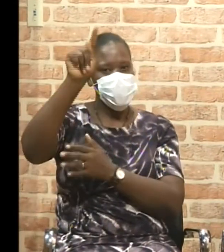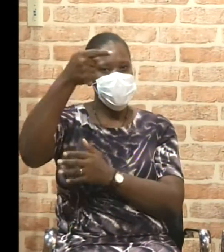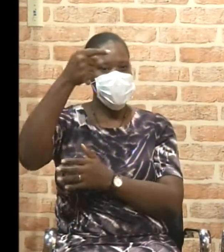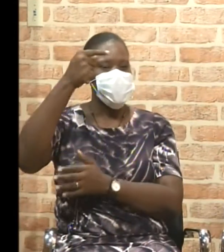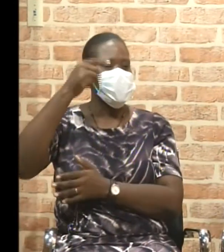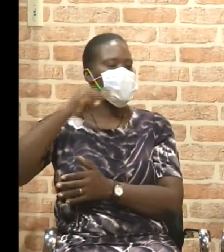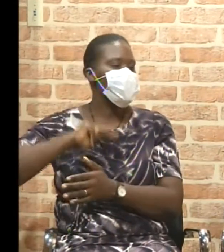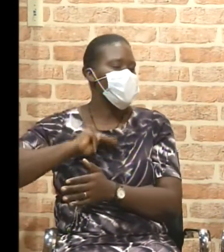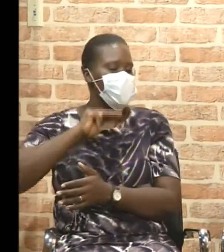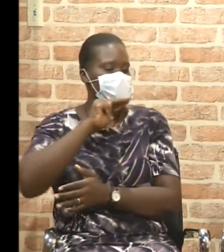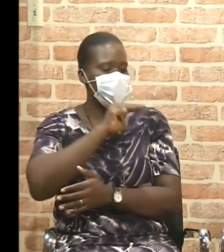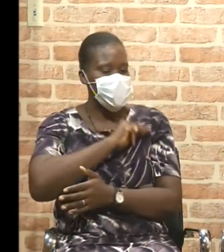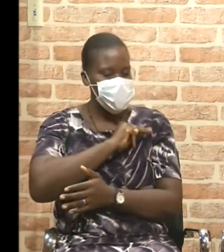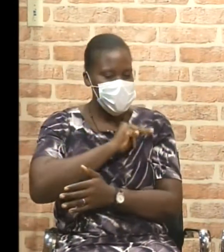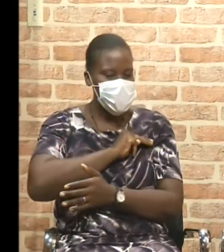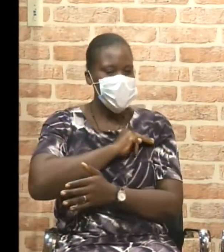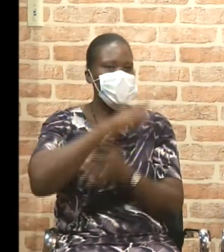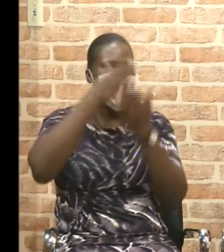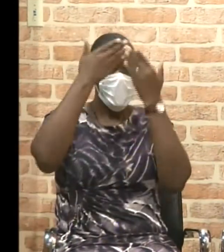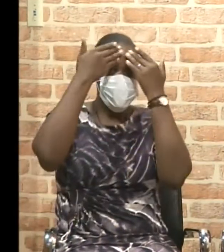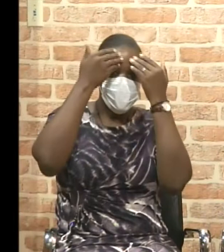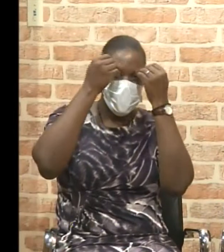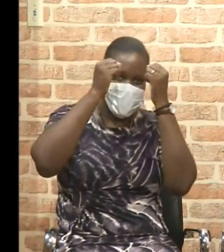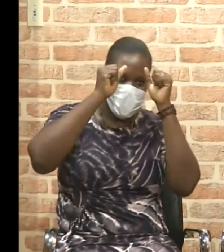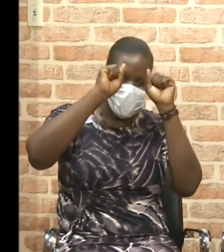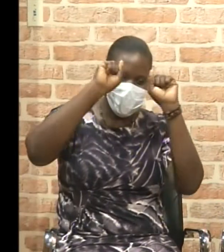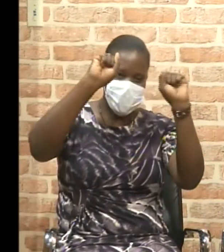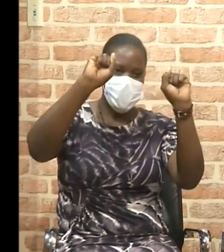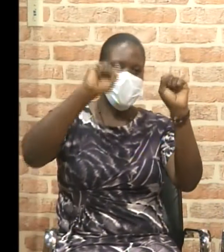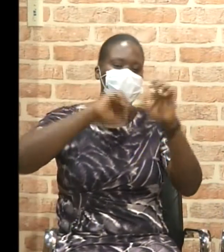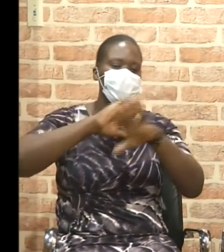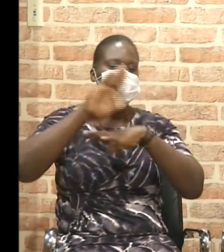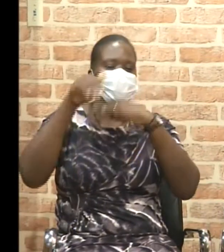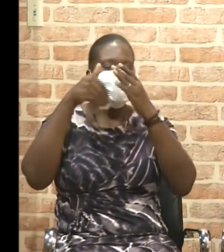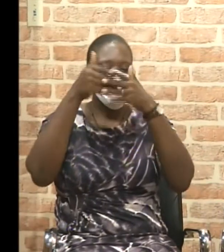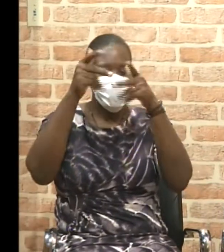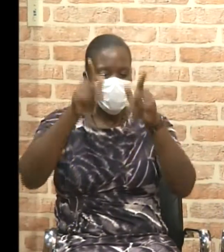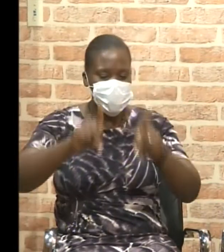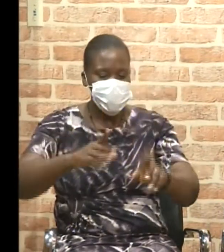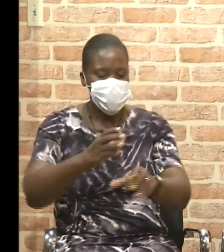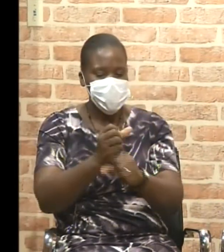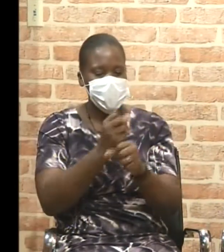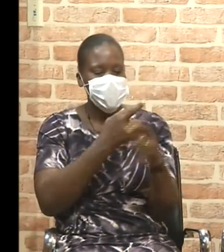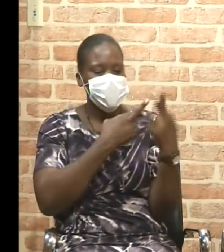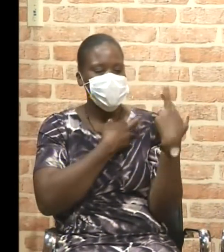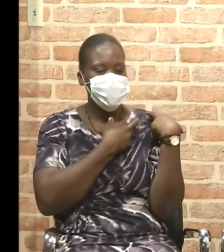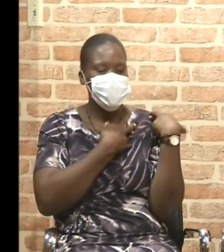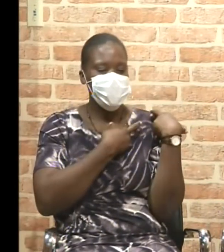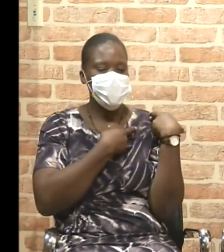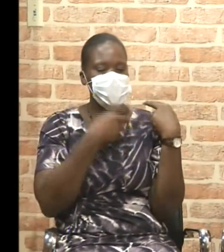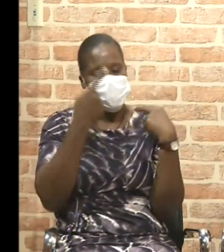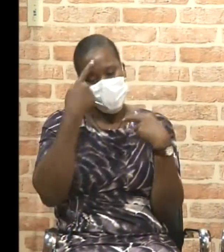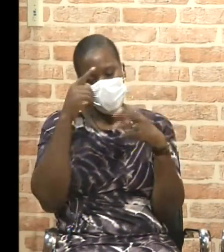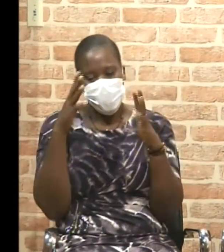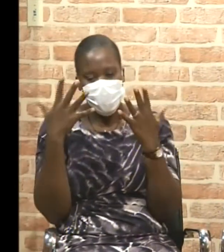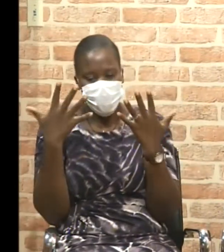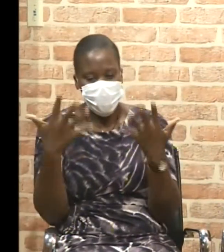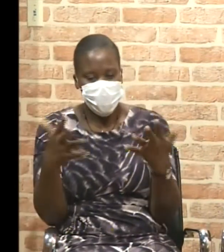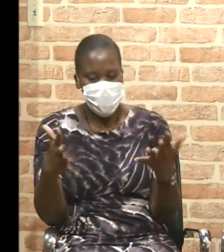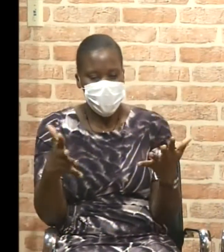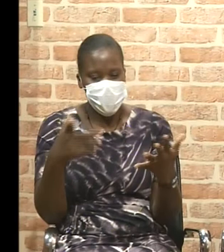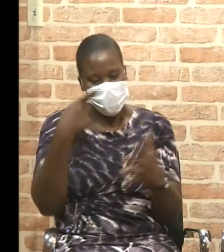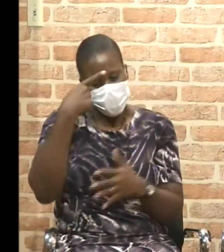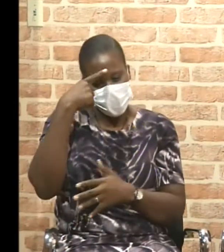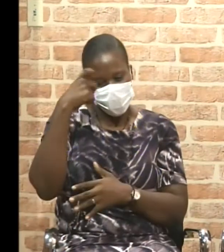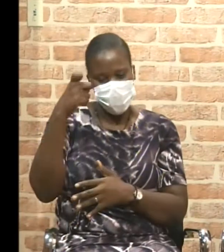lui-même li passe instruction de temps en temps pour tout monde qui concerné dans dossier à prendre responsabilité pour que dossier ali fini parce que c'est pas en